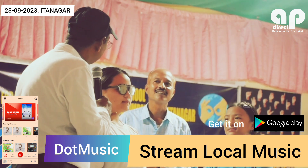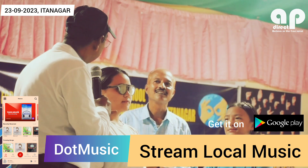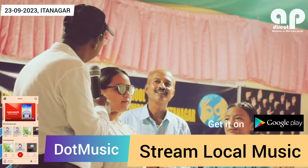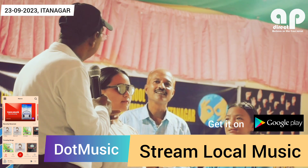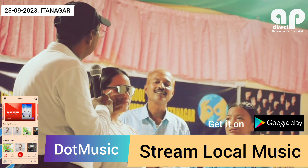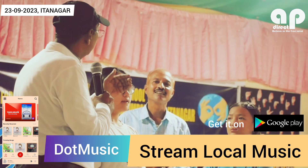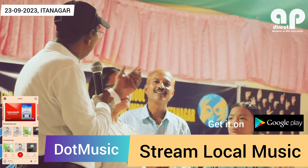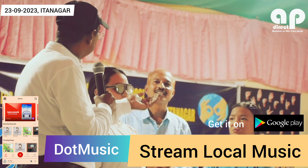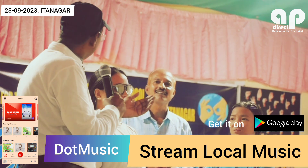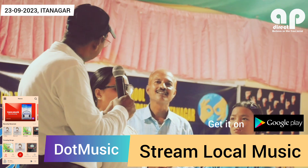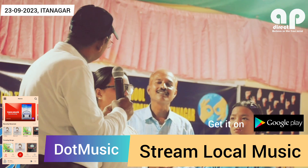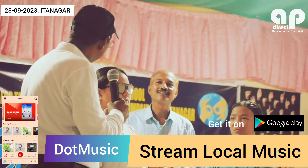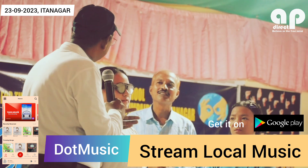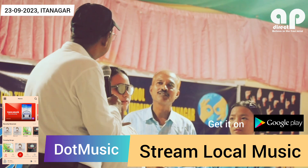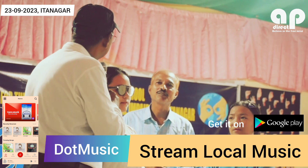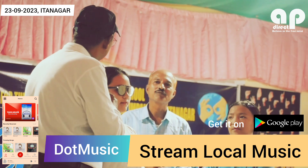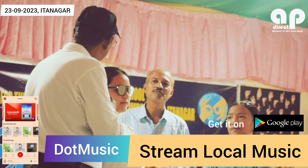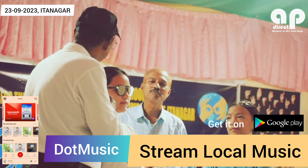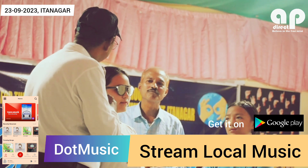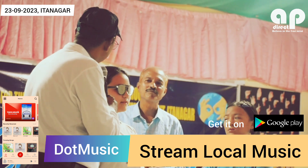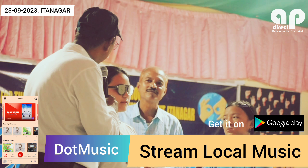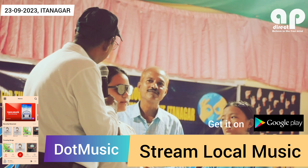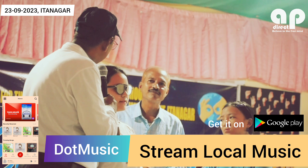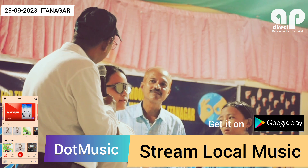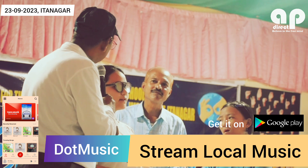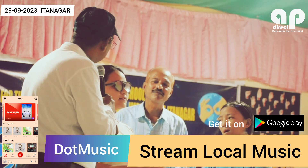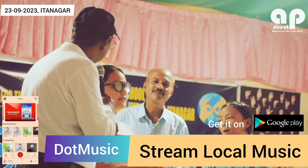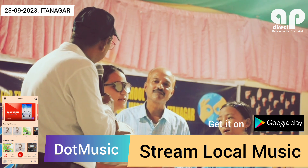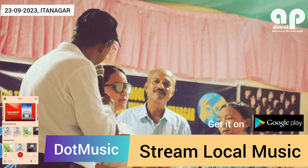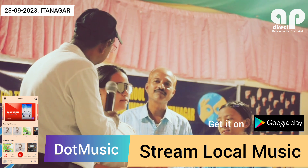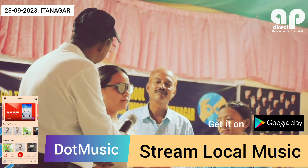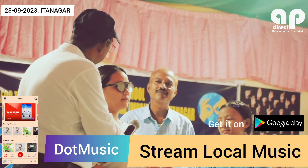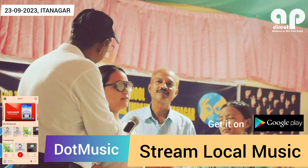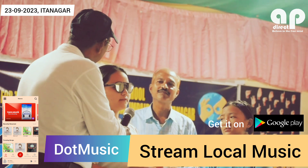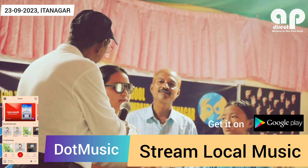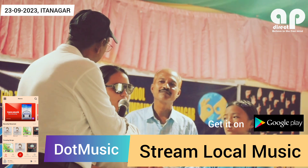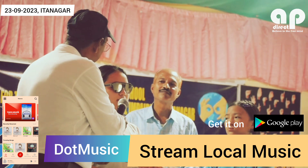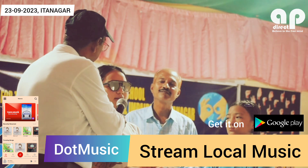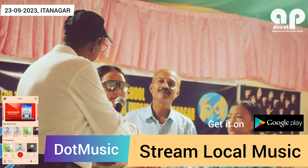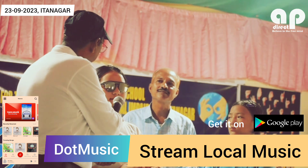करके, उन लोग से बात करते हो, कैसे करते हो ये सारा